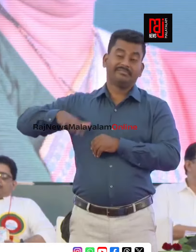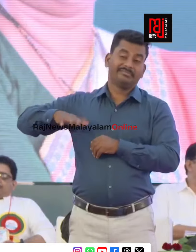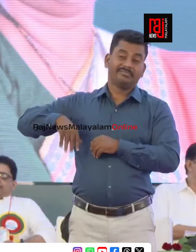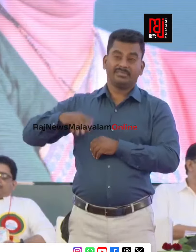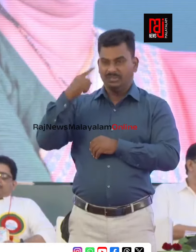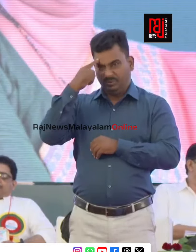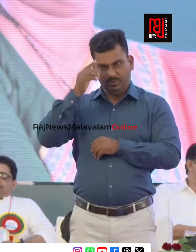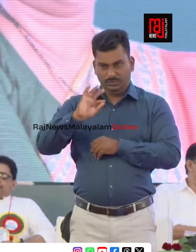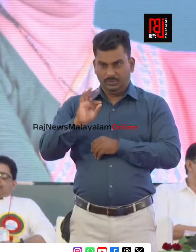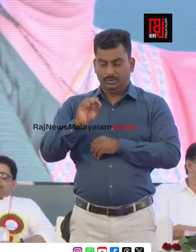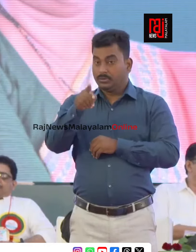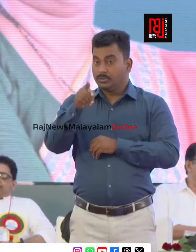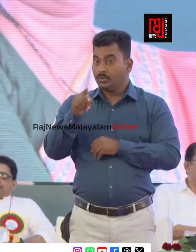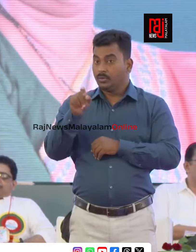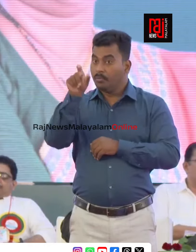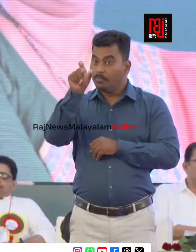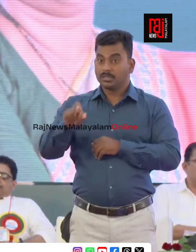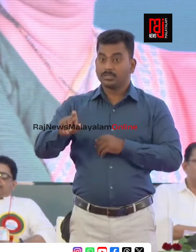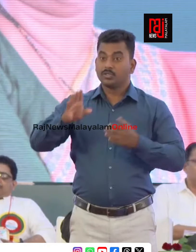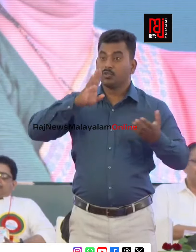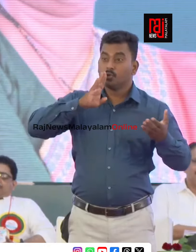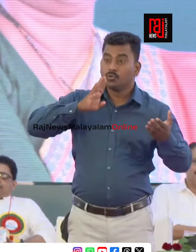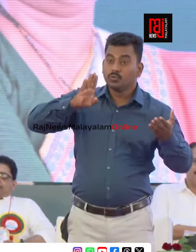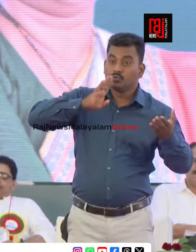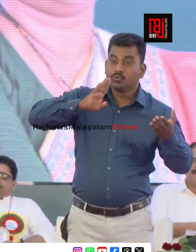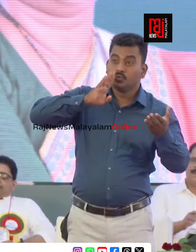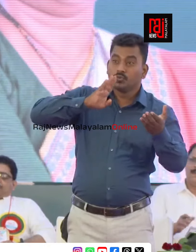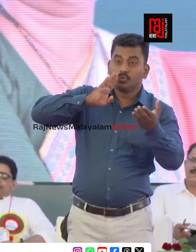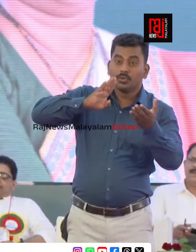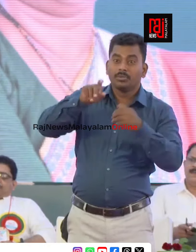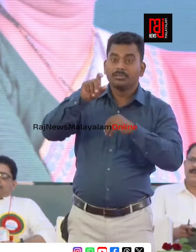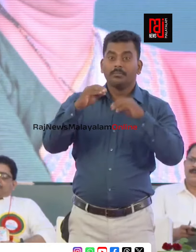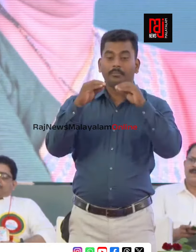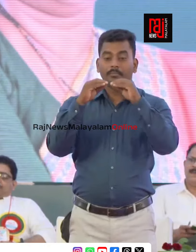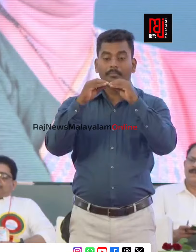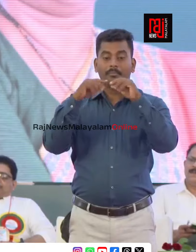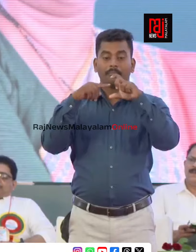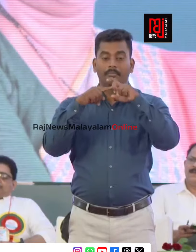ലോകപ്രശസ്ത സംഗീതജ്ഞൻ ബി ഗോവന്